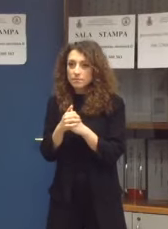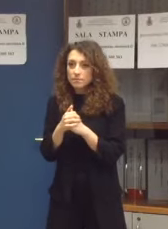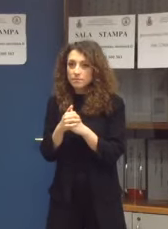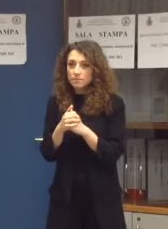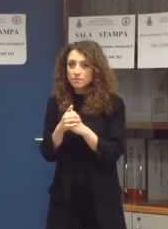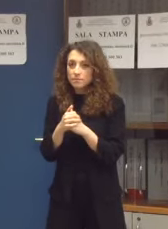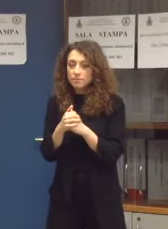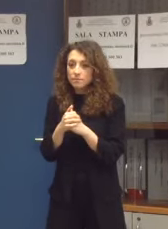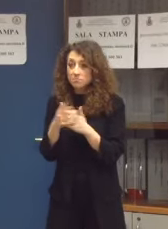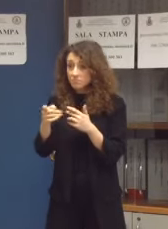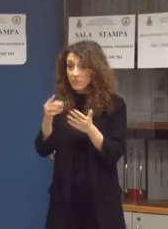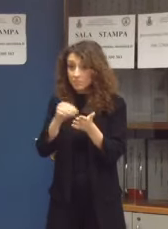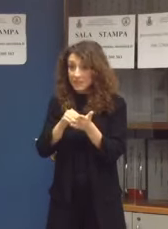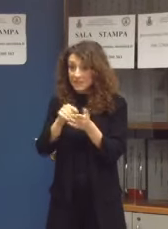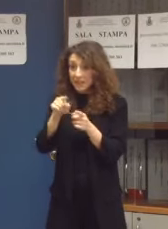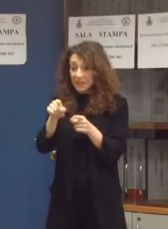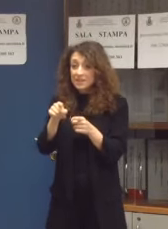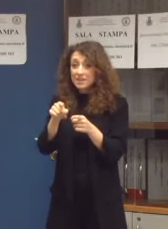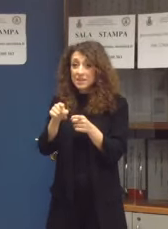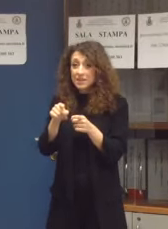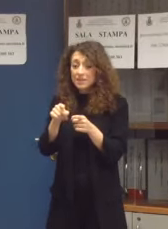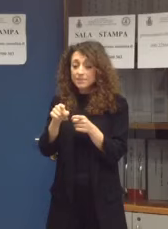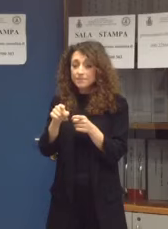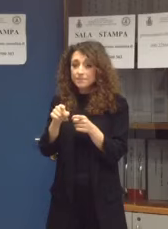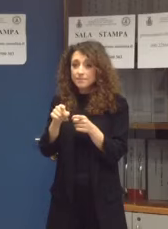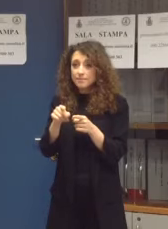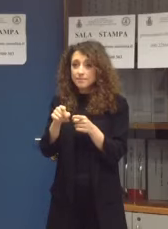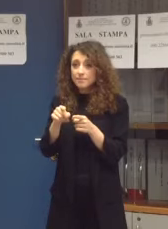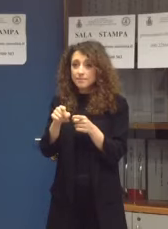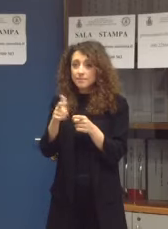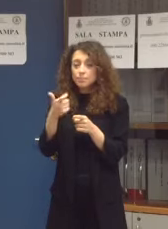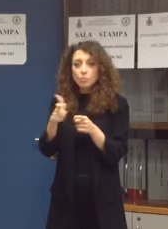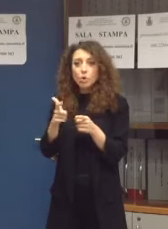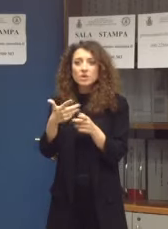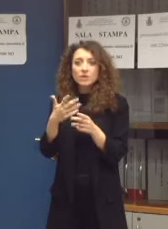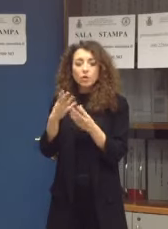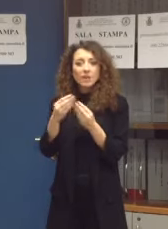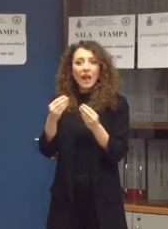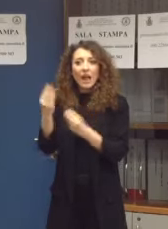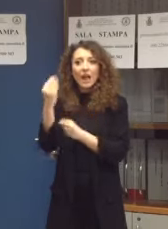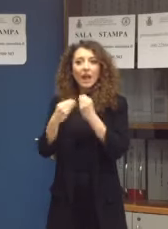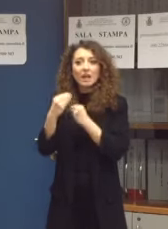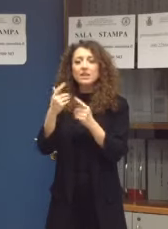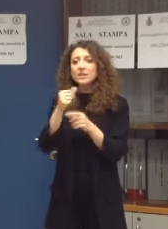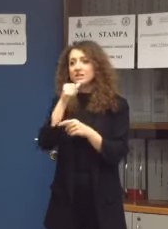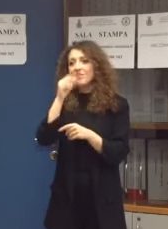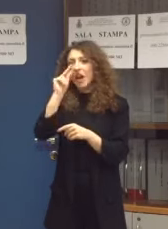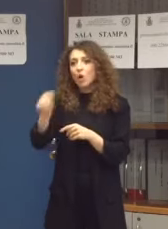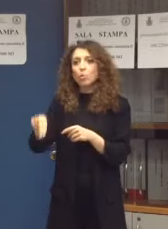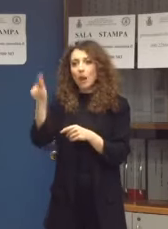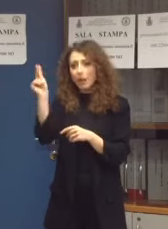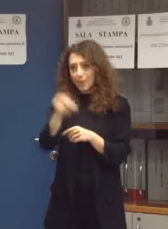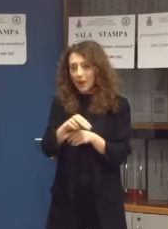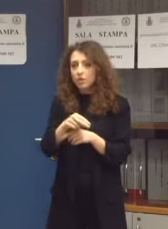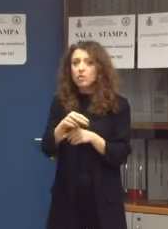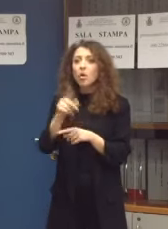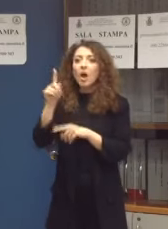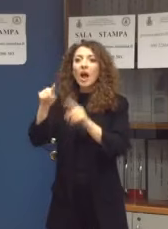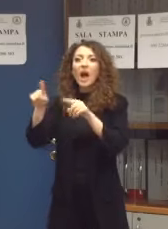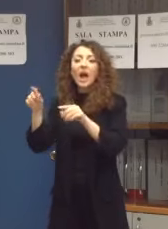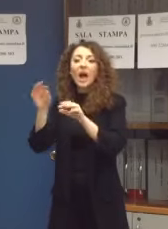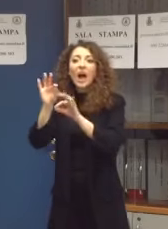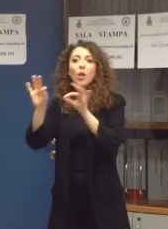alla necessità di procedere all'annullamento delle pratiche. Alcuni non sapevano come fare con la procedura, sono